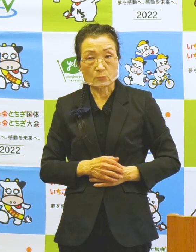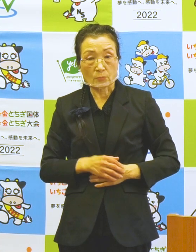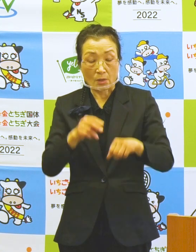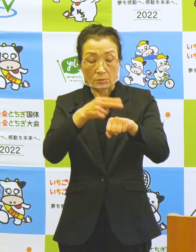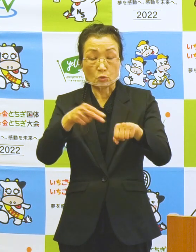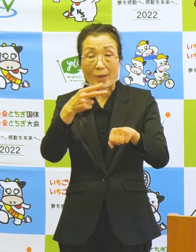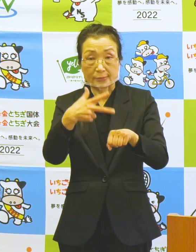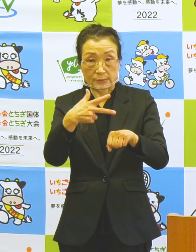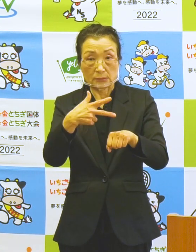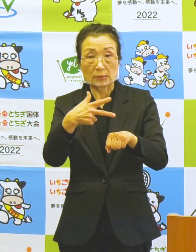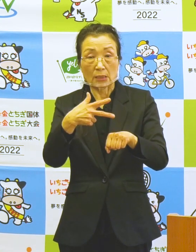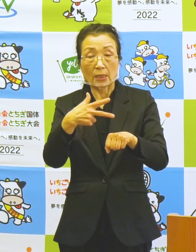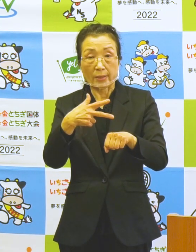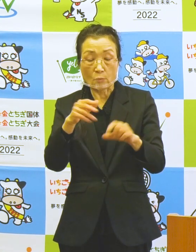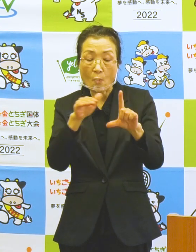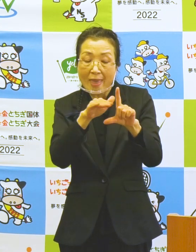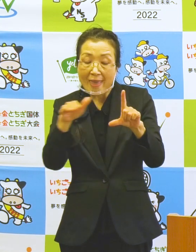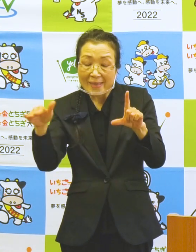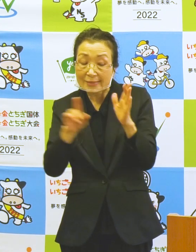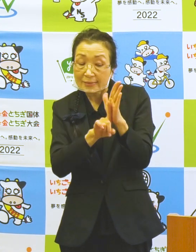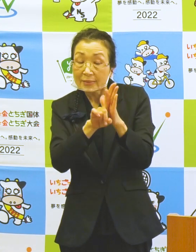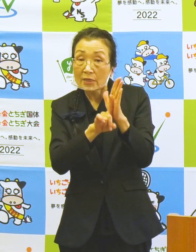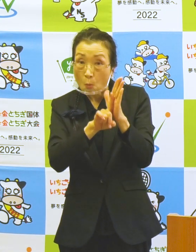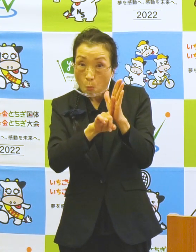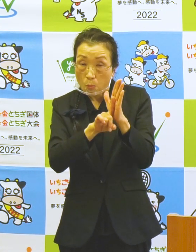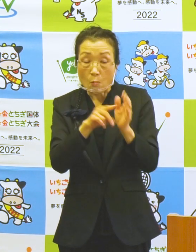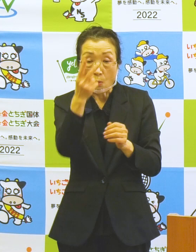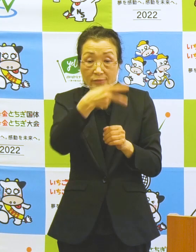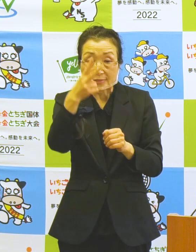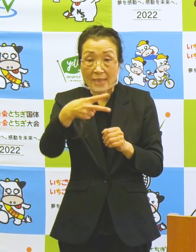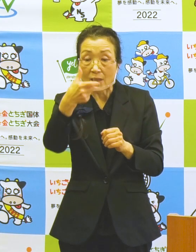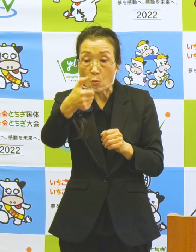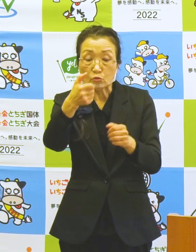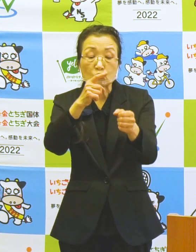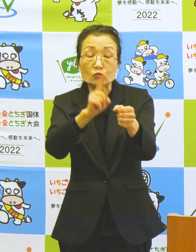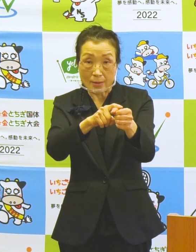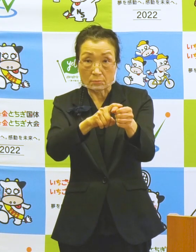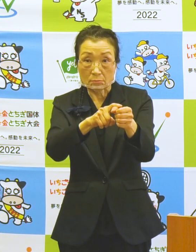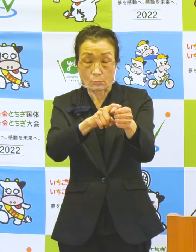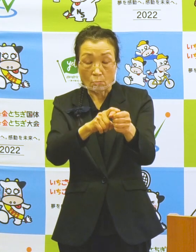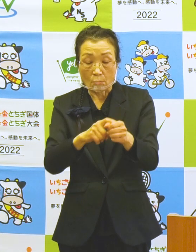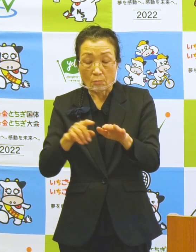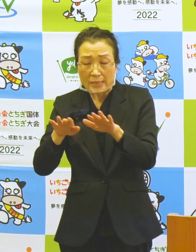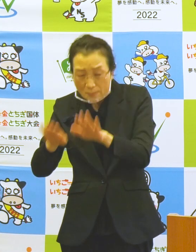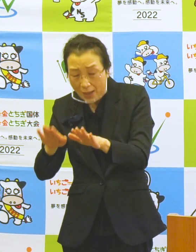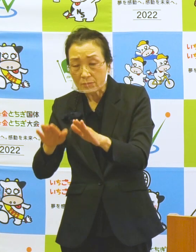本市の平均気温は2050年には現在の県